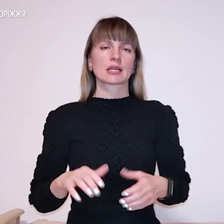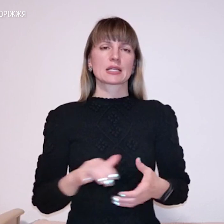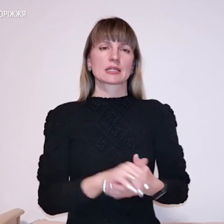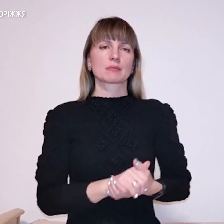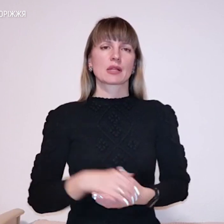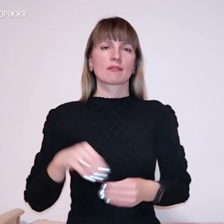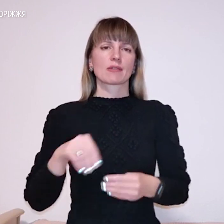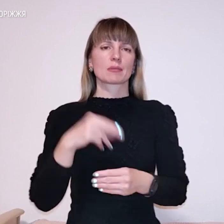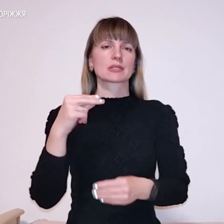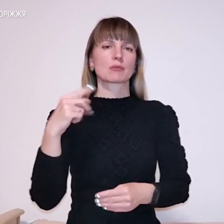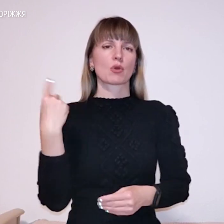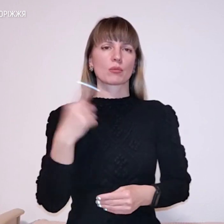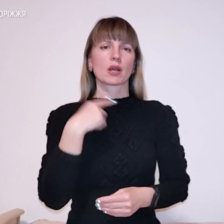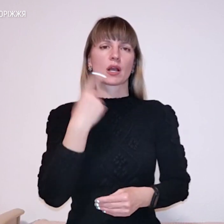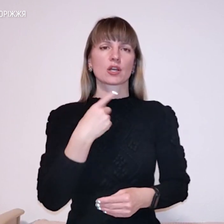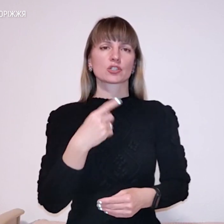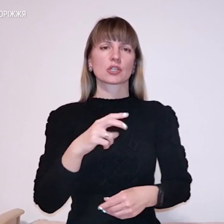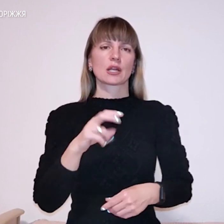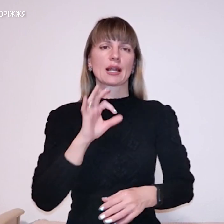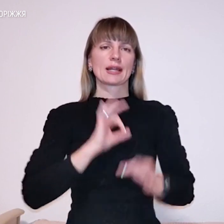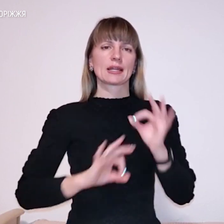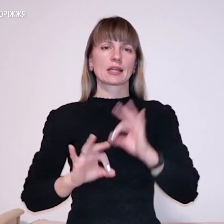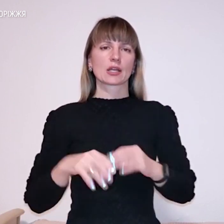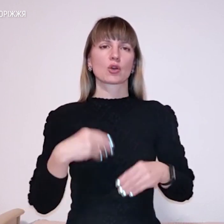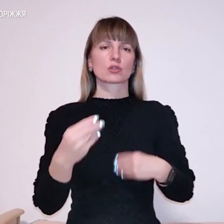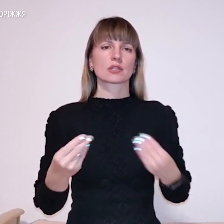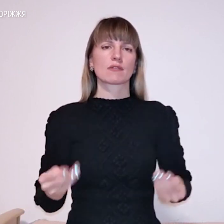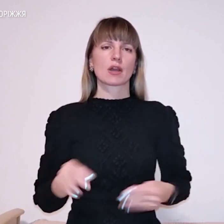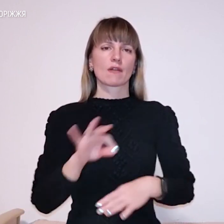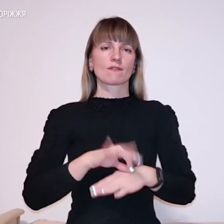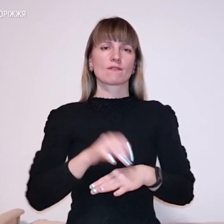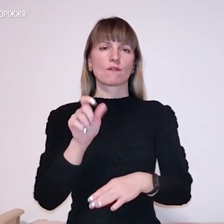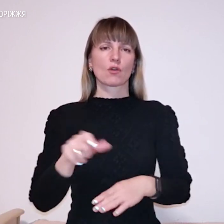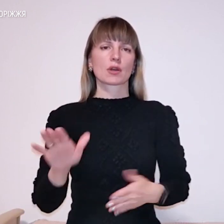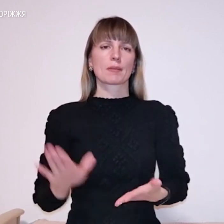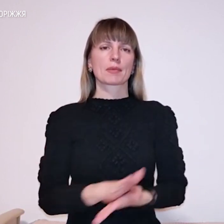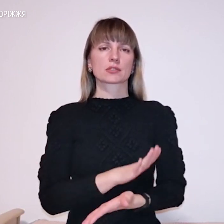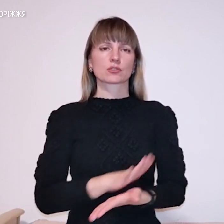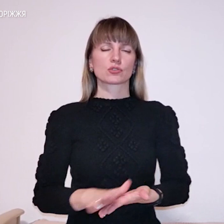Запорізької області каже, ліки роздаватимуть хворим безплатно.